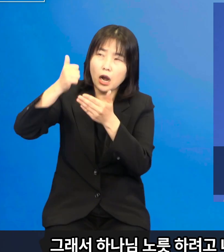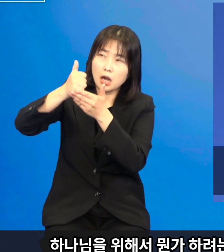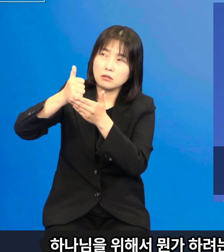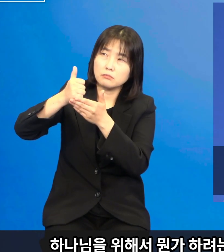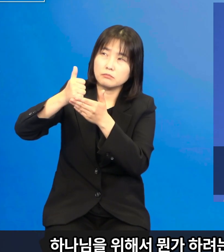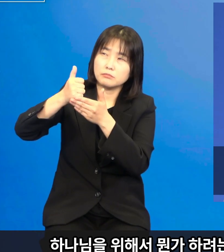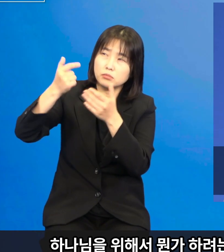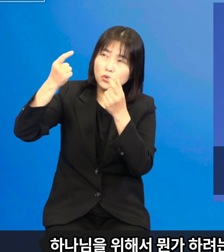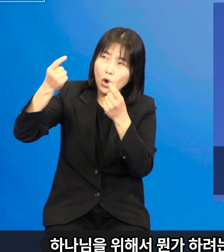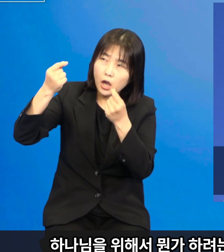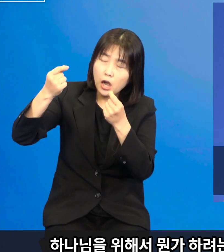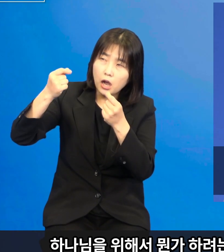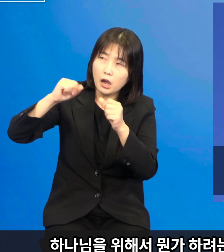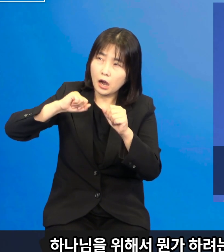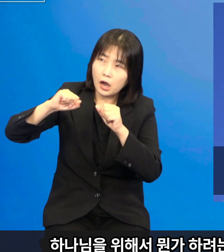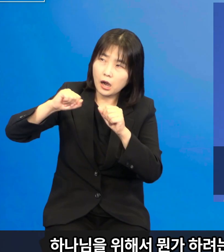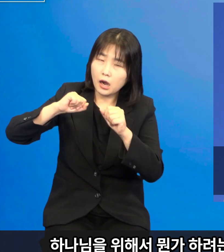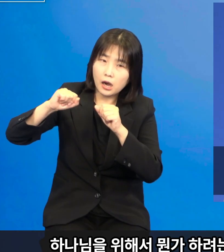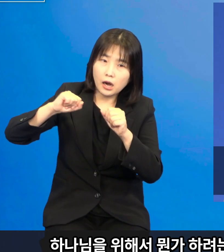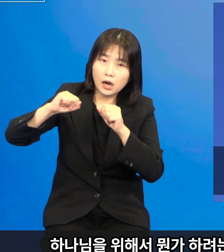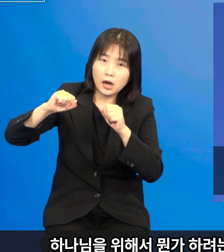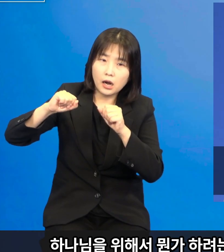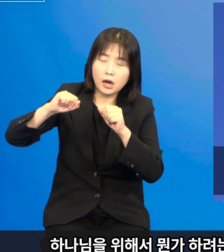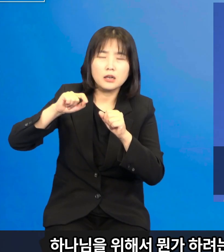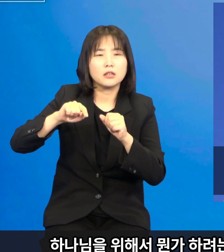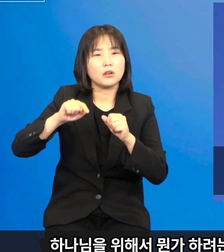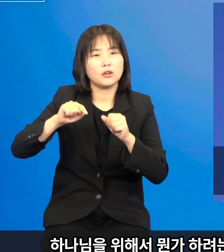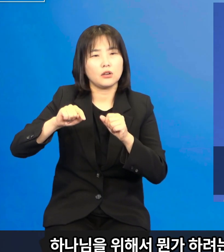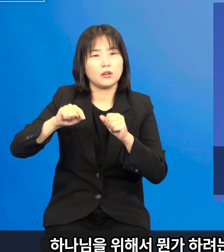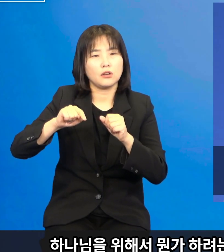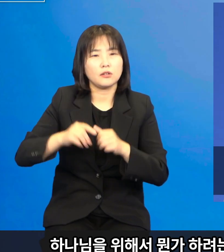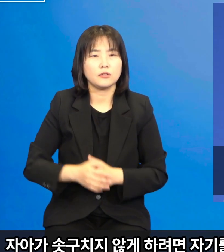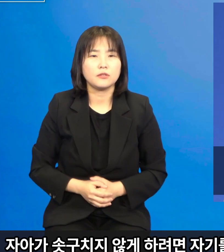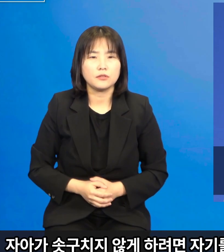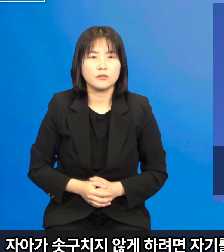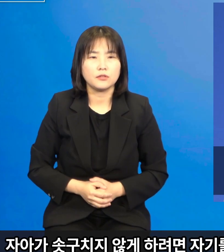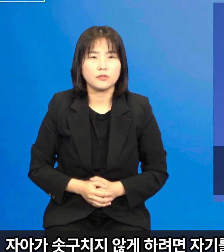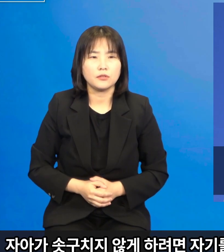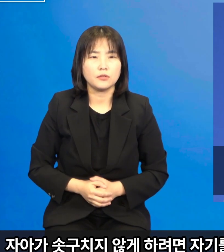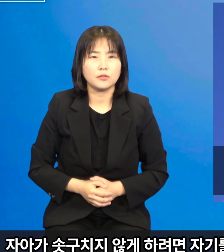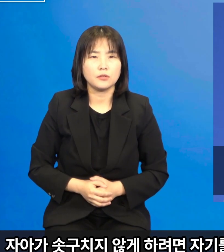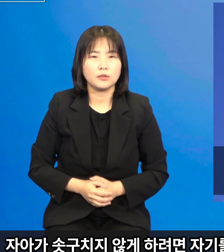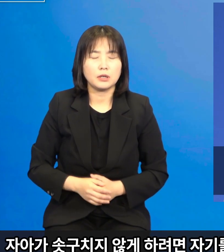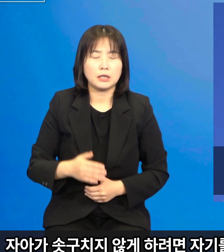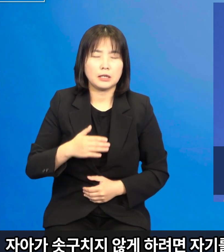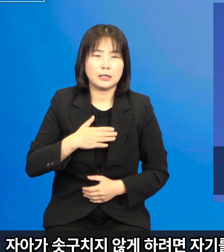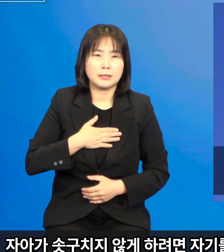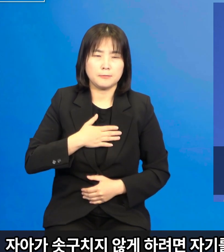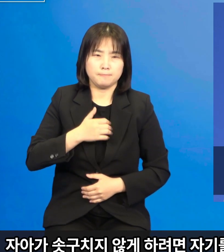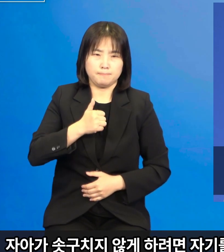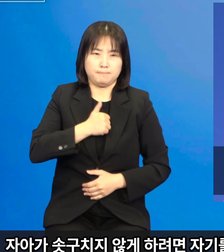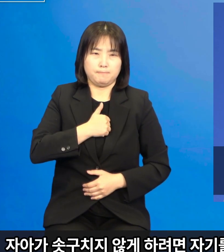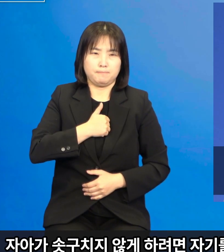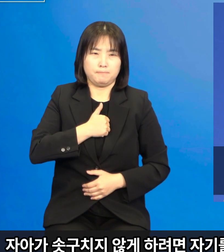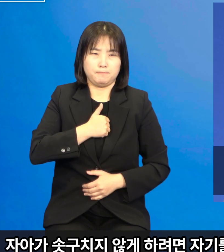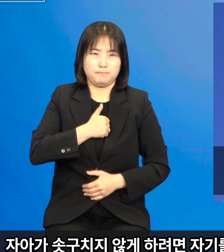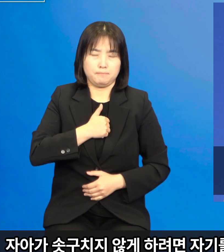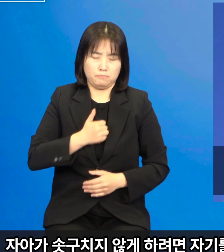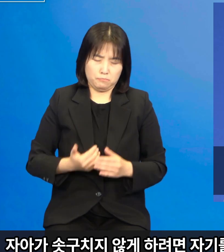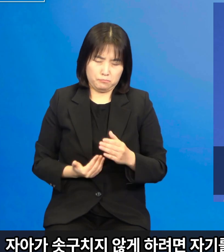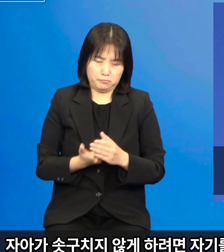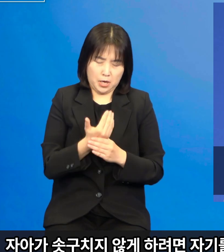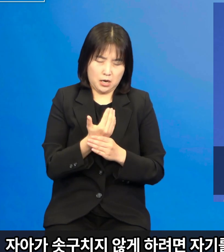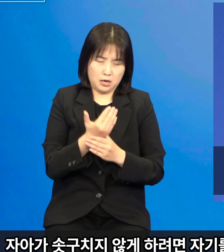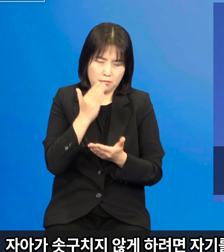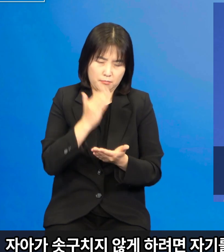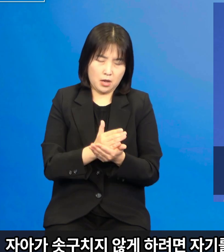것처럼 하나님을 위해서 뭔가 하려는, 그 하나님 노릇하려고 하는 자아가 솟구치지 않게 하려면 자기를